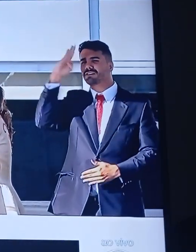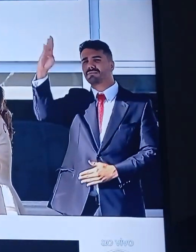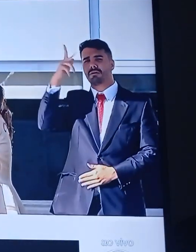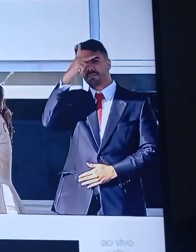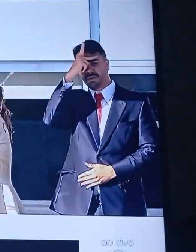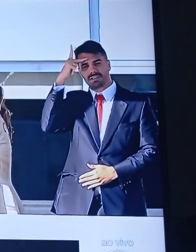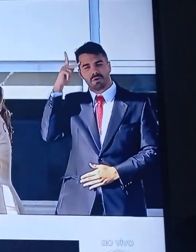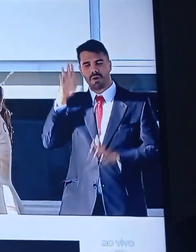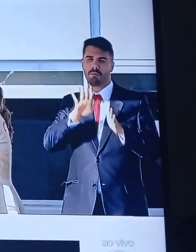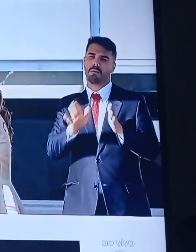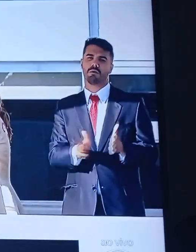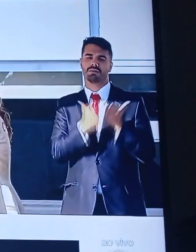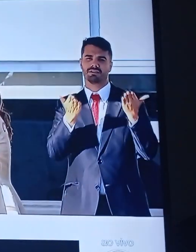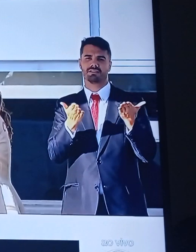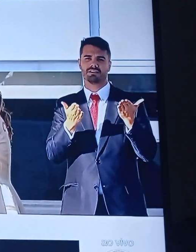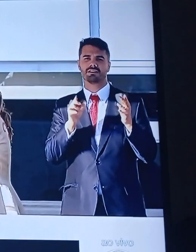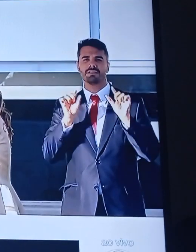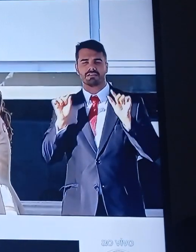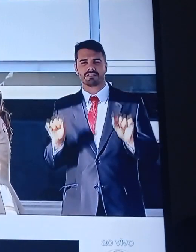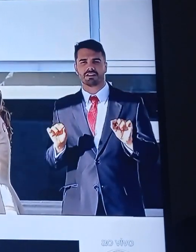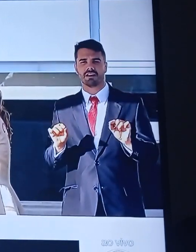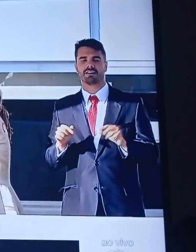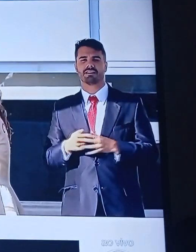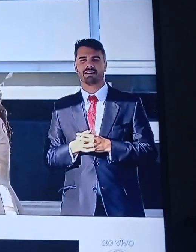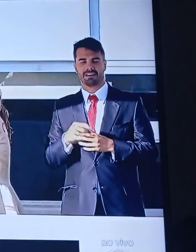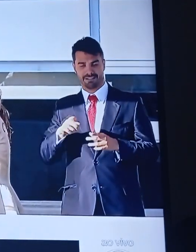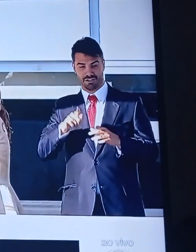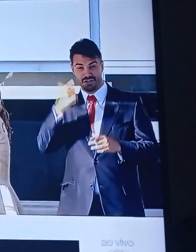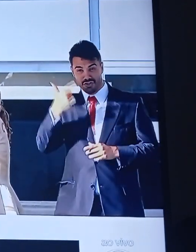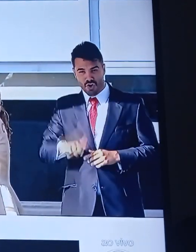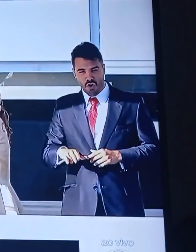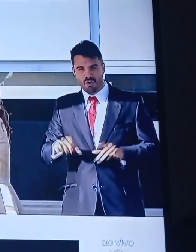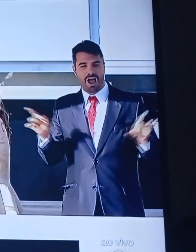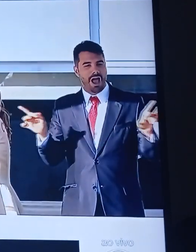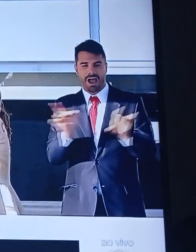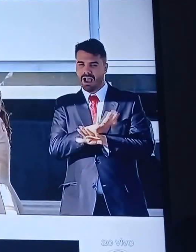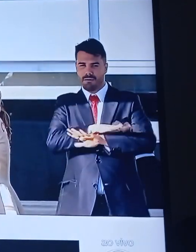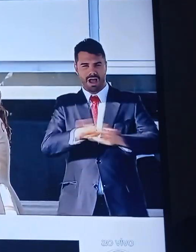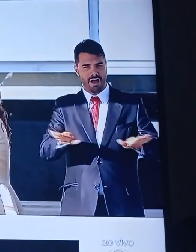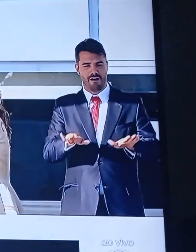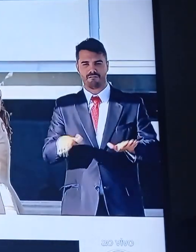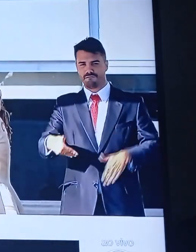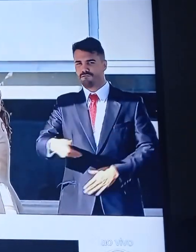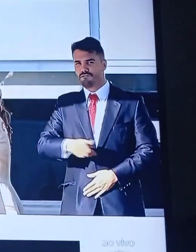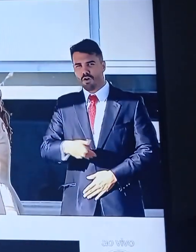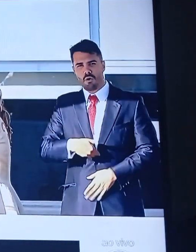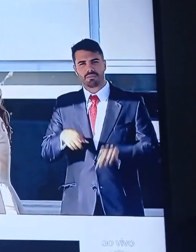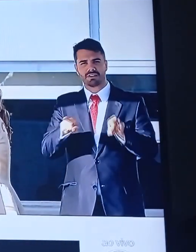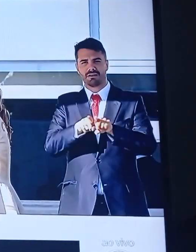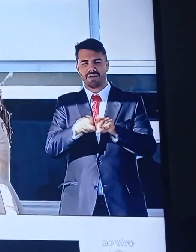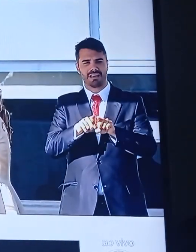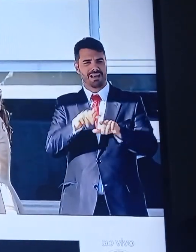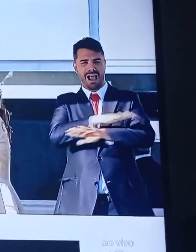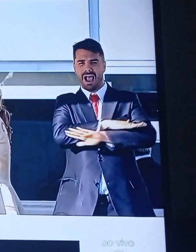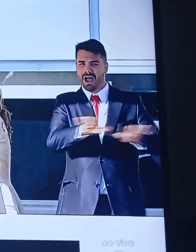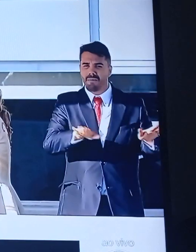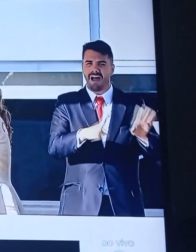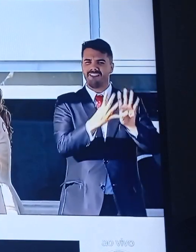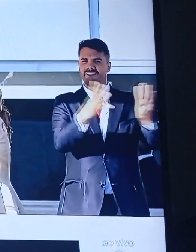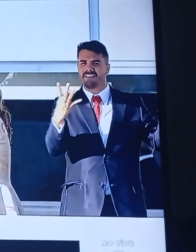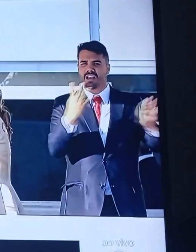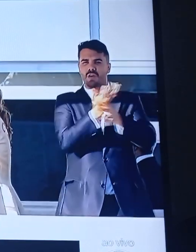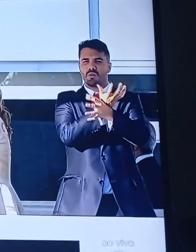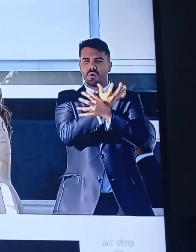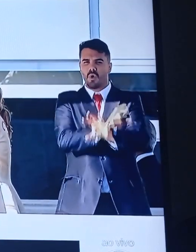que mais necessitam, de acabar outra vez com a fome neste país, de tirar o pobre da fila do osso para